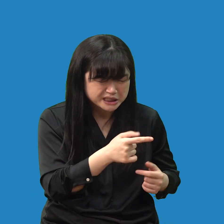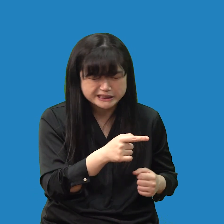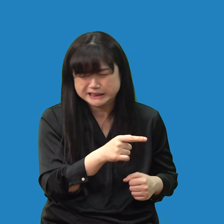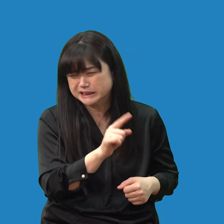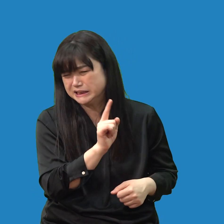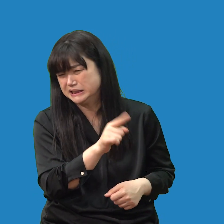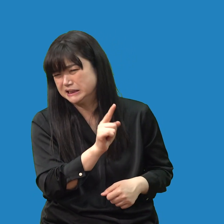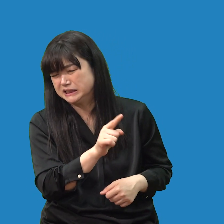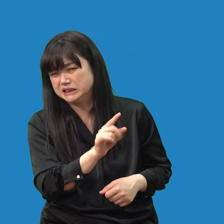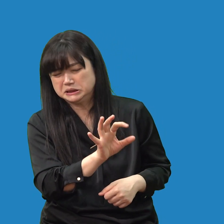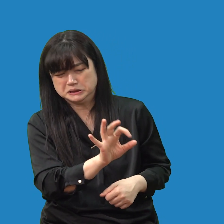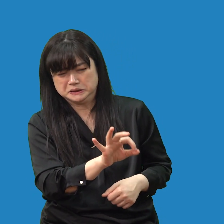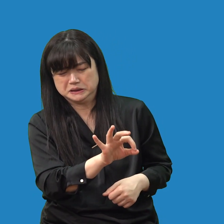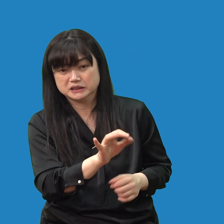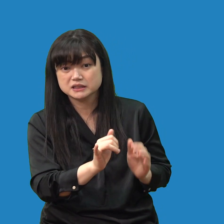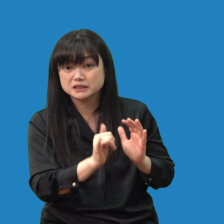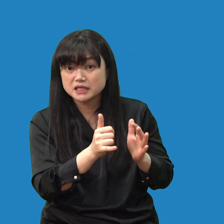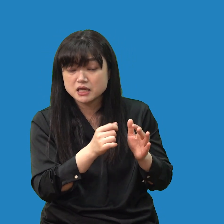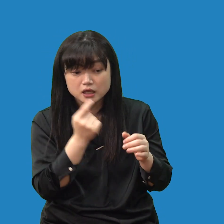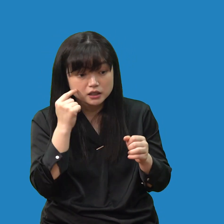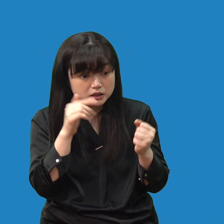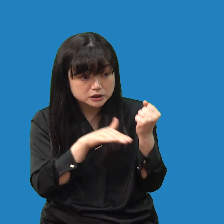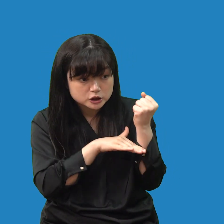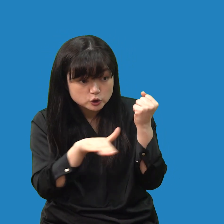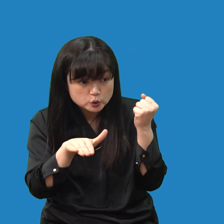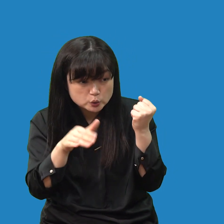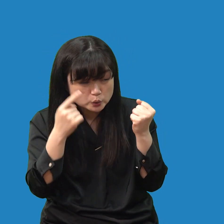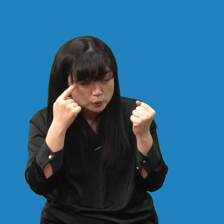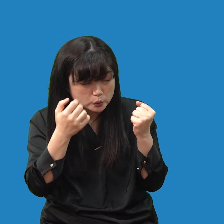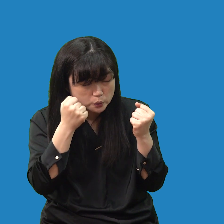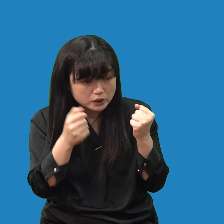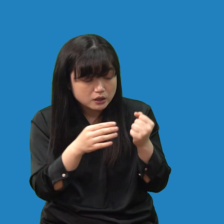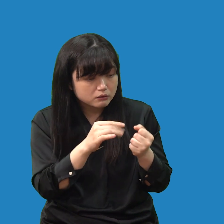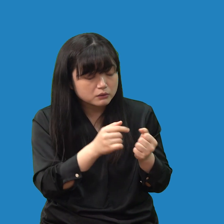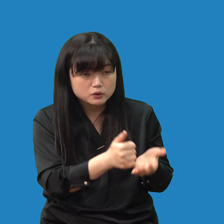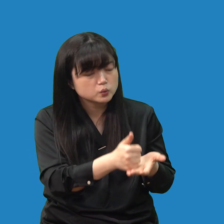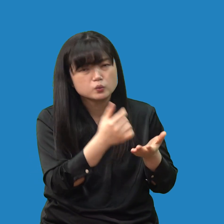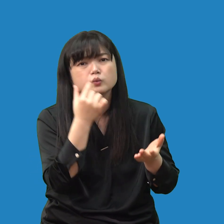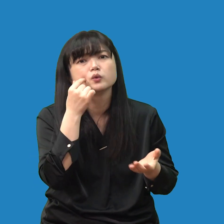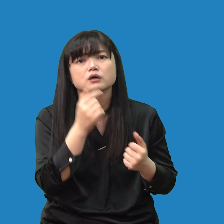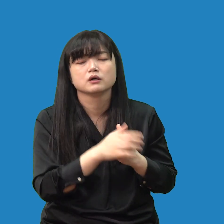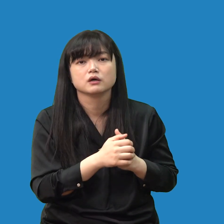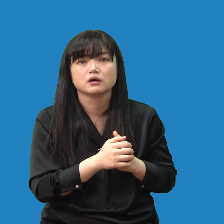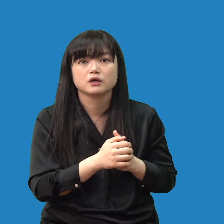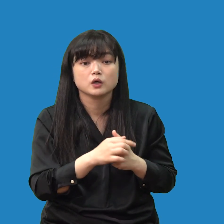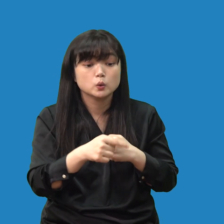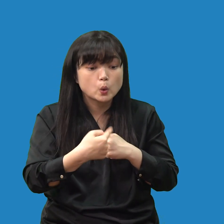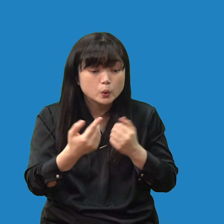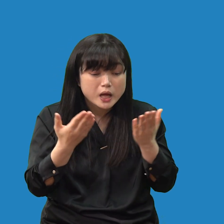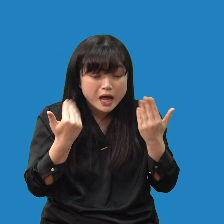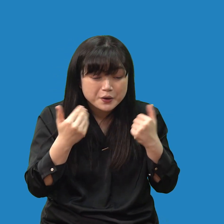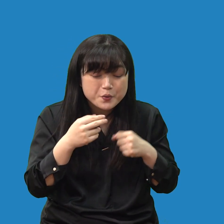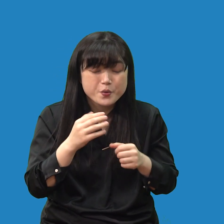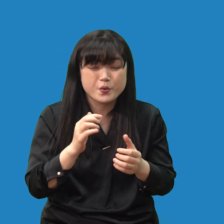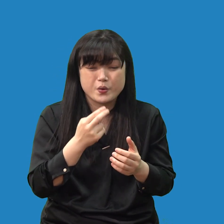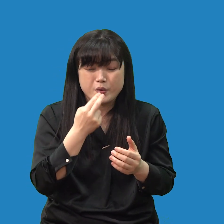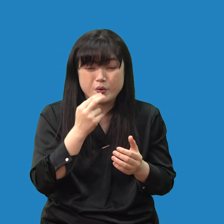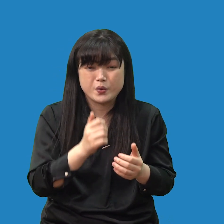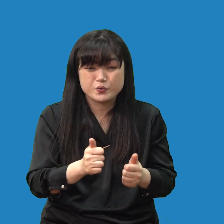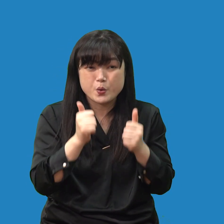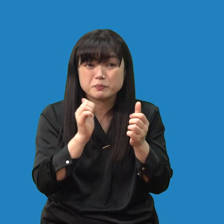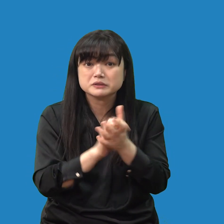이런 세상 기준이 딱 적용되면 우리가 존경할 수가 없죠. 왜 초등학교 친구가 참 오래